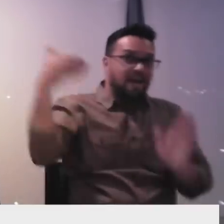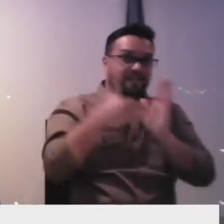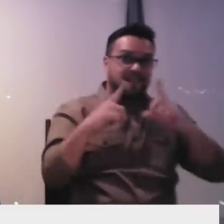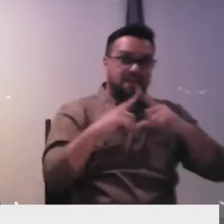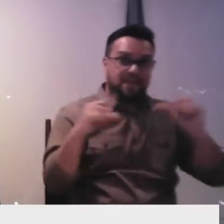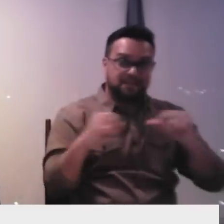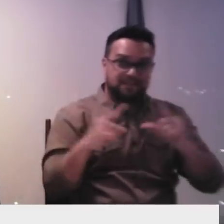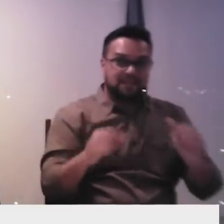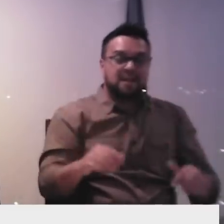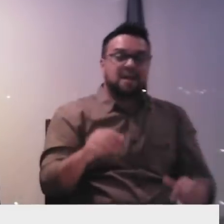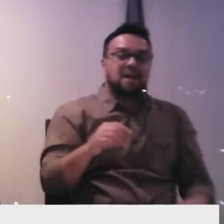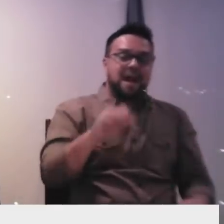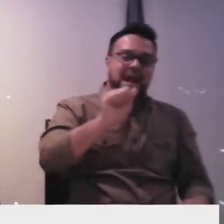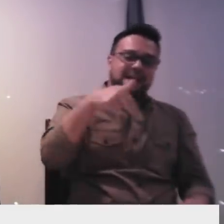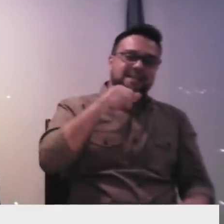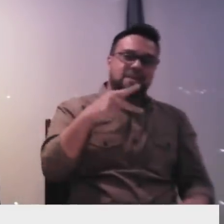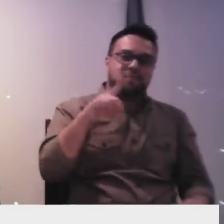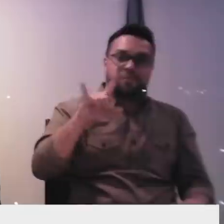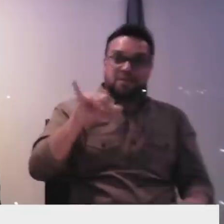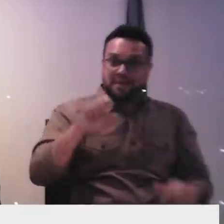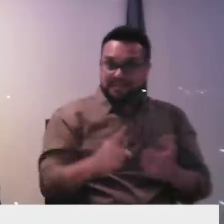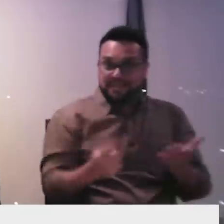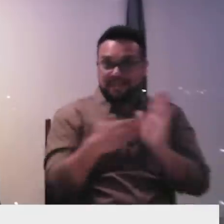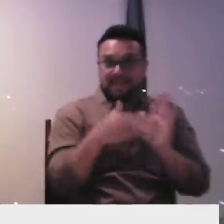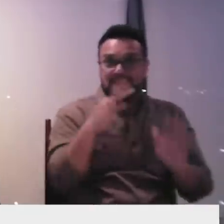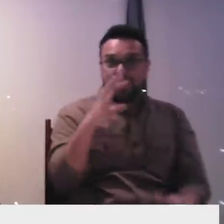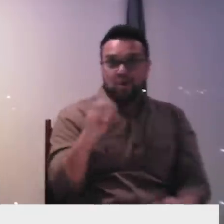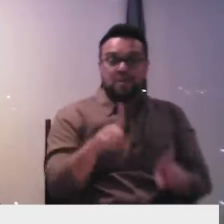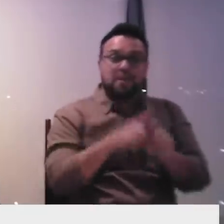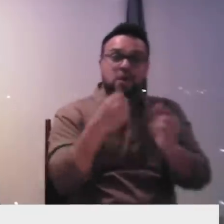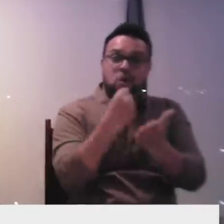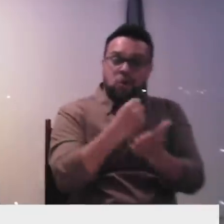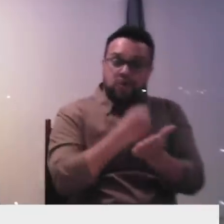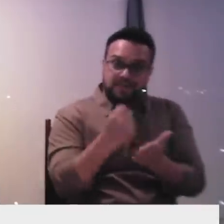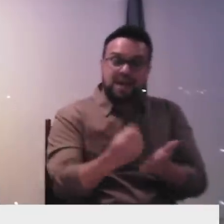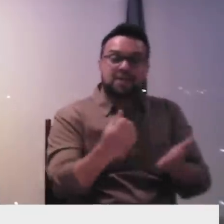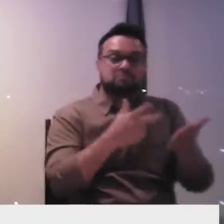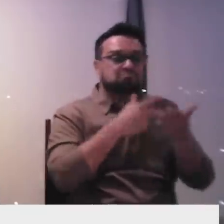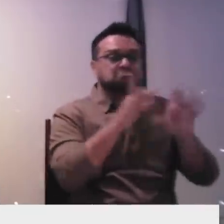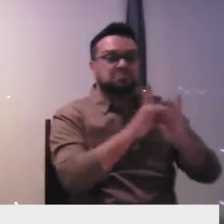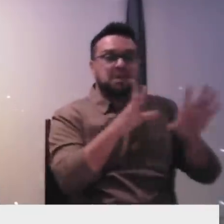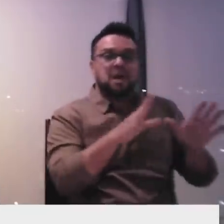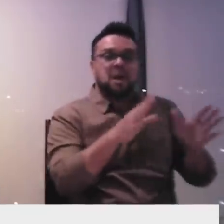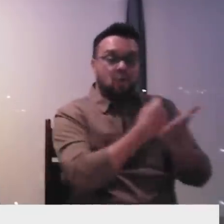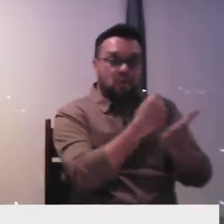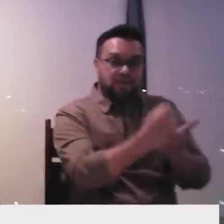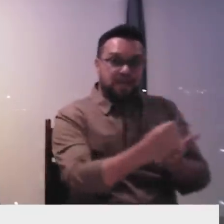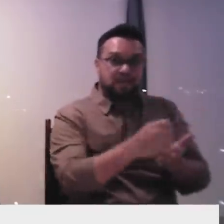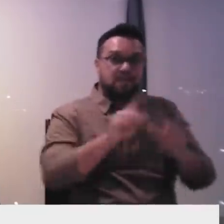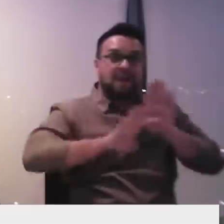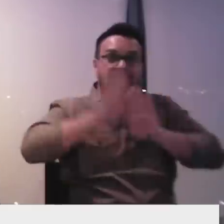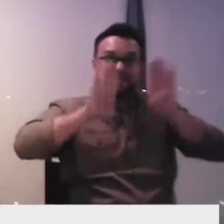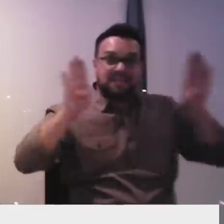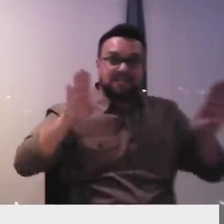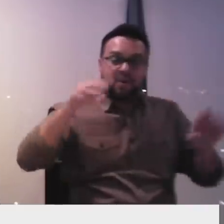do Tocantins. O contrato, né, a publicação digital de licitação do contorno de Maringá, além da